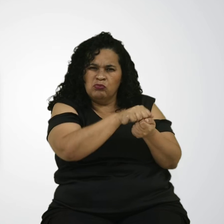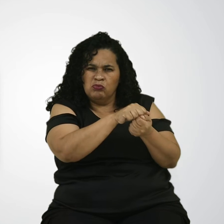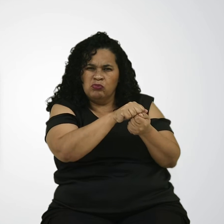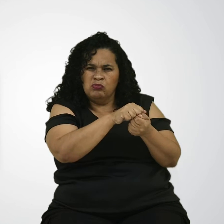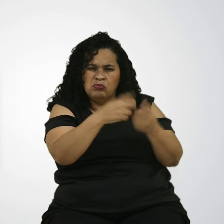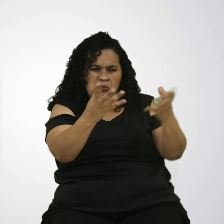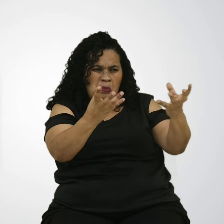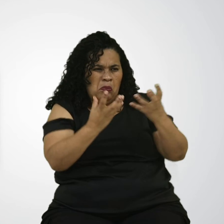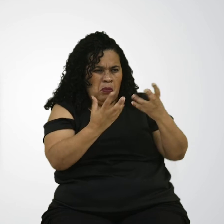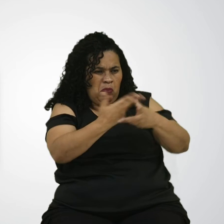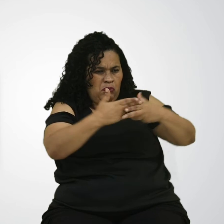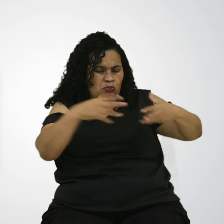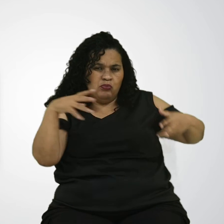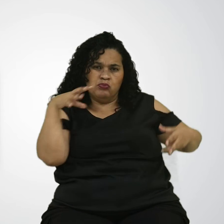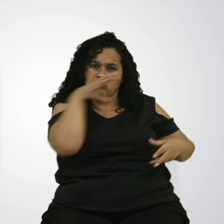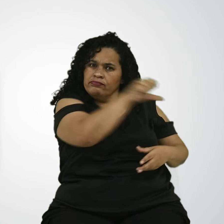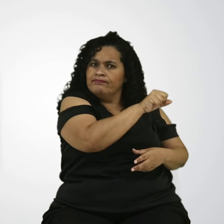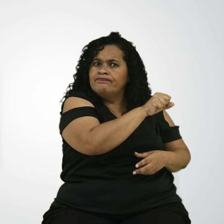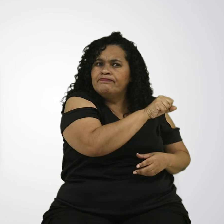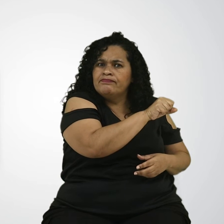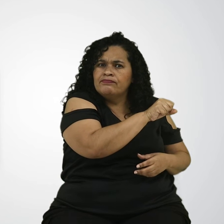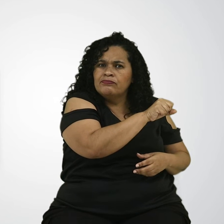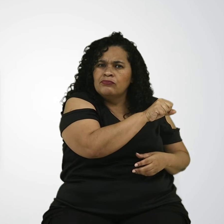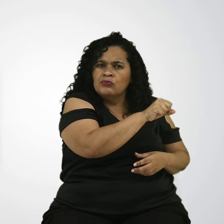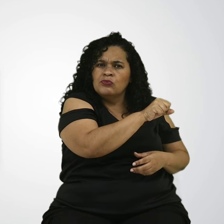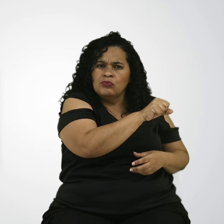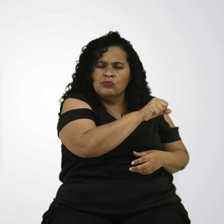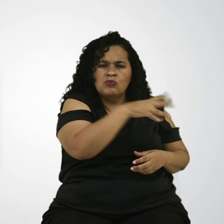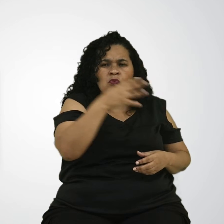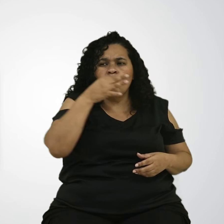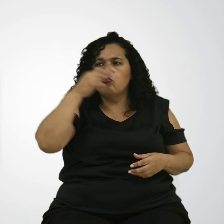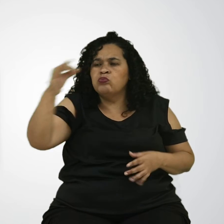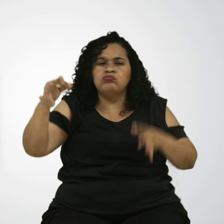né? Ela tem uma necessidade de opinião.